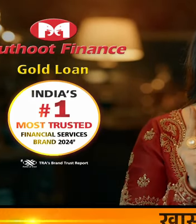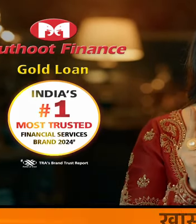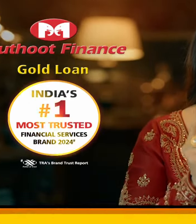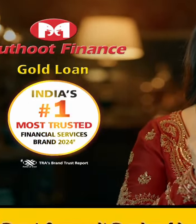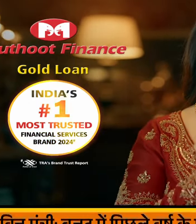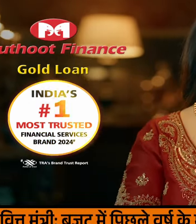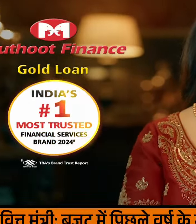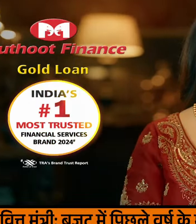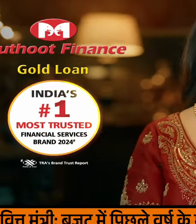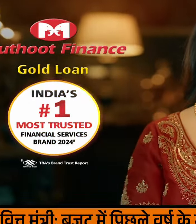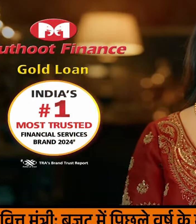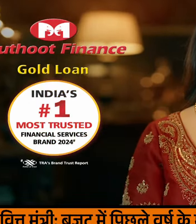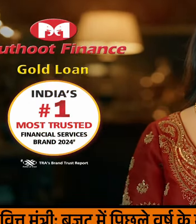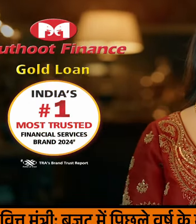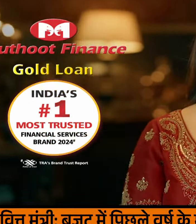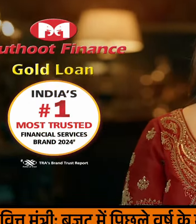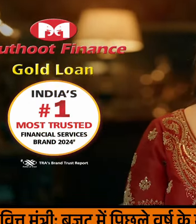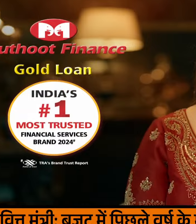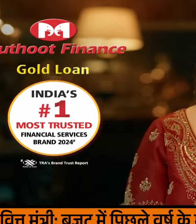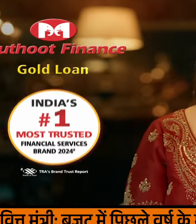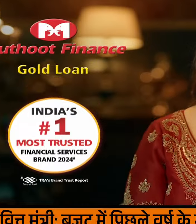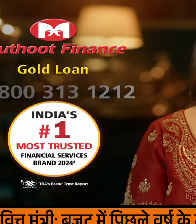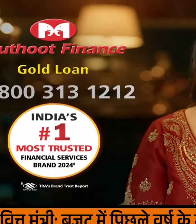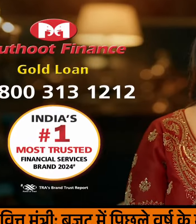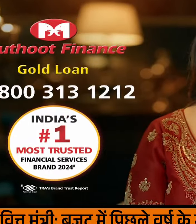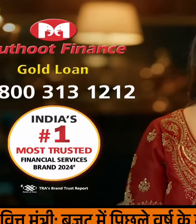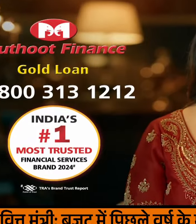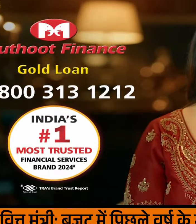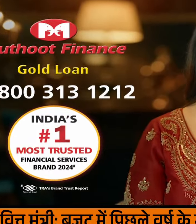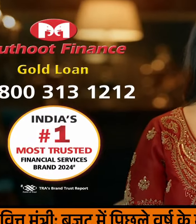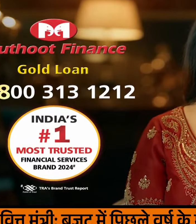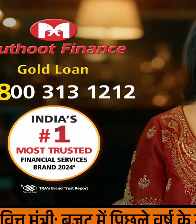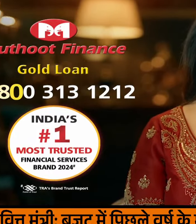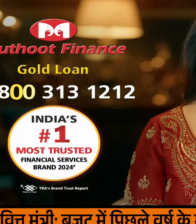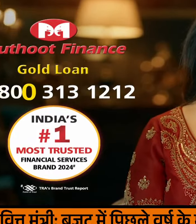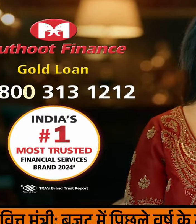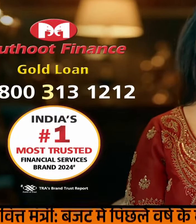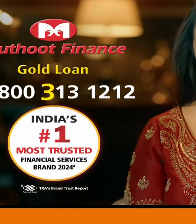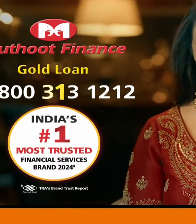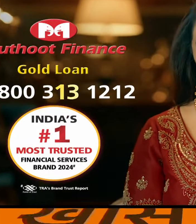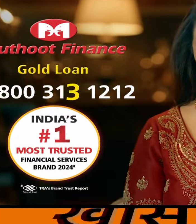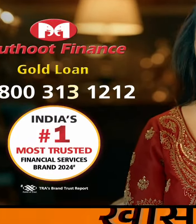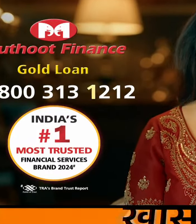ट्रस्टेड फाइनेंशियल सर्विसेज ब्रांड। तो गोल्ड लोन के लिए कॉल करें